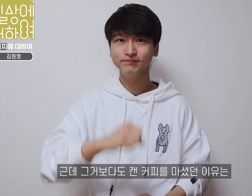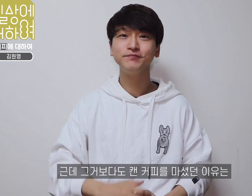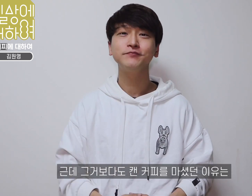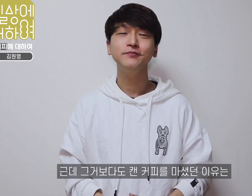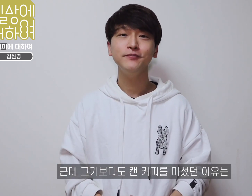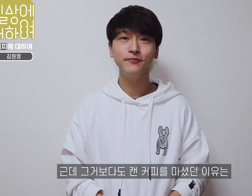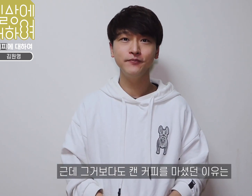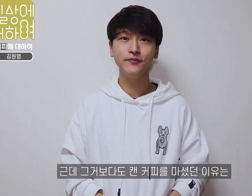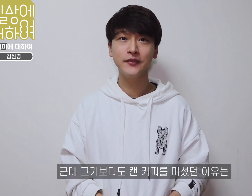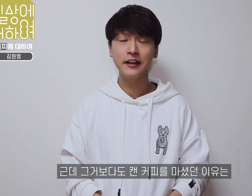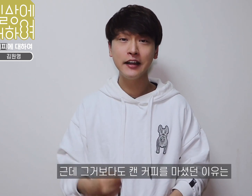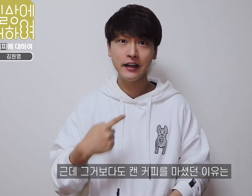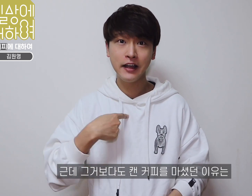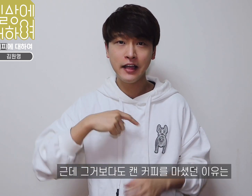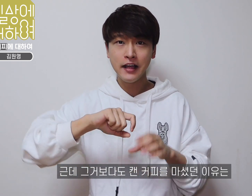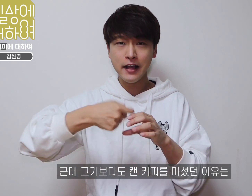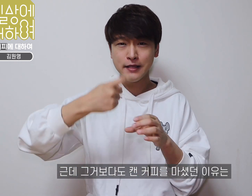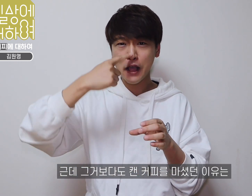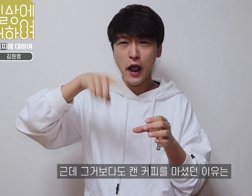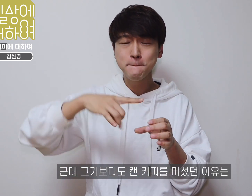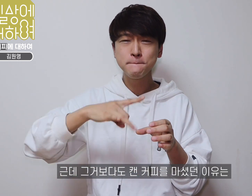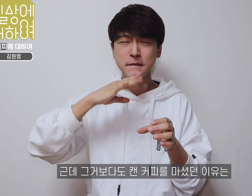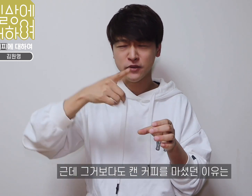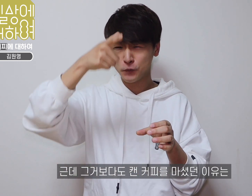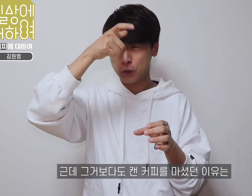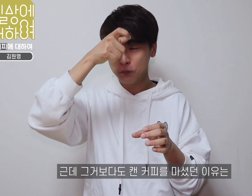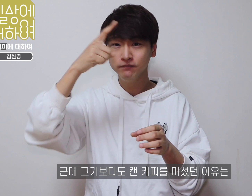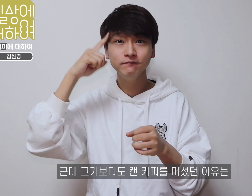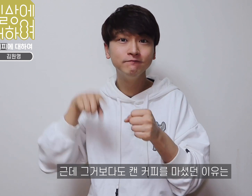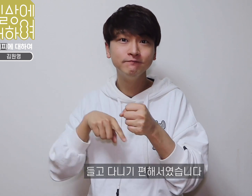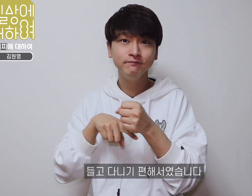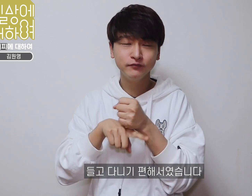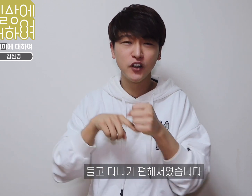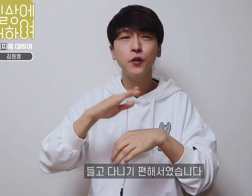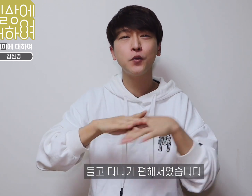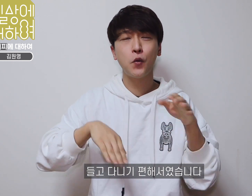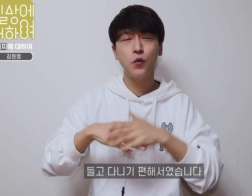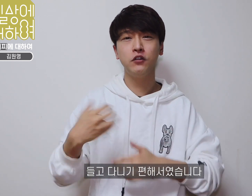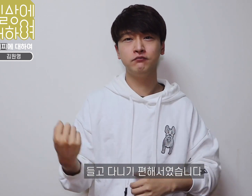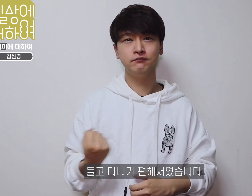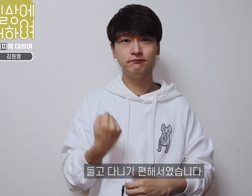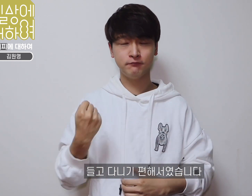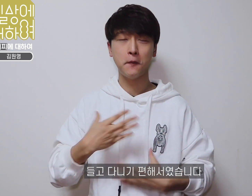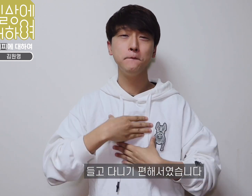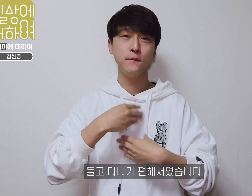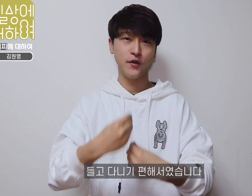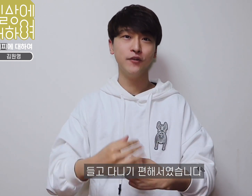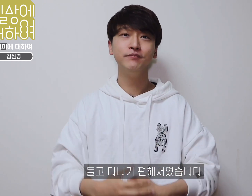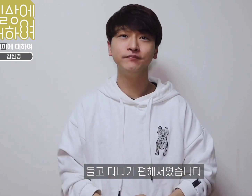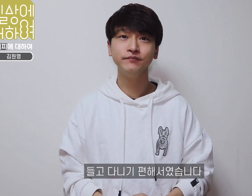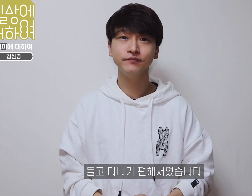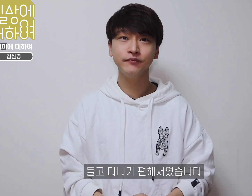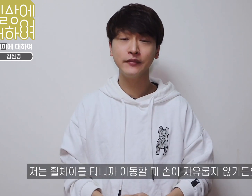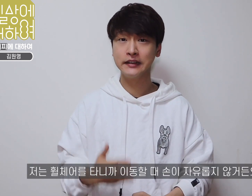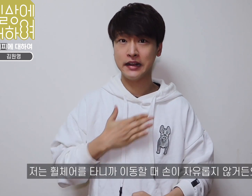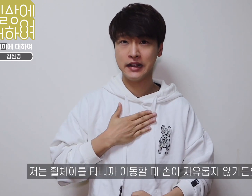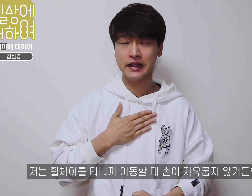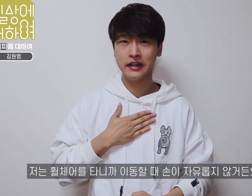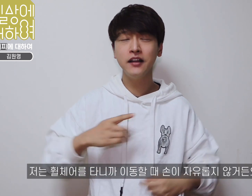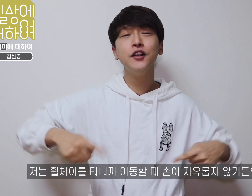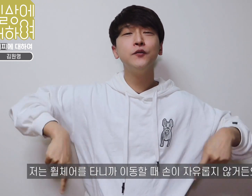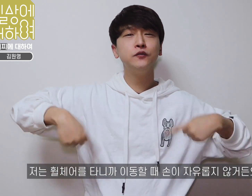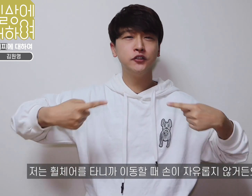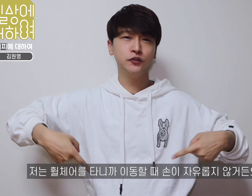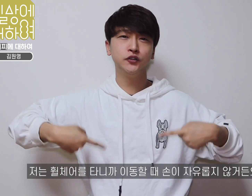근데 그거보다도 캔커피를 마셨던 이유는 들고 다니기 편해서였습니다. 저는